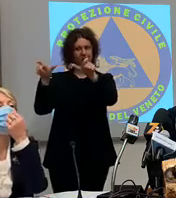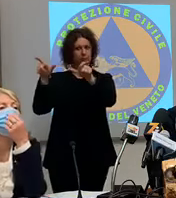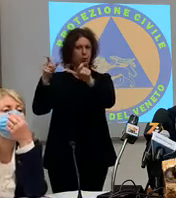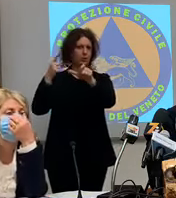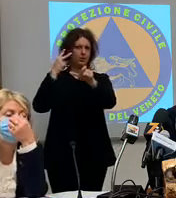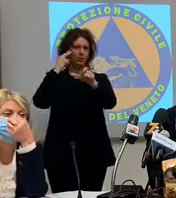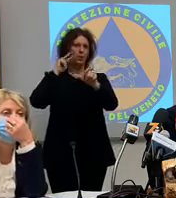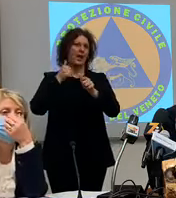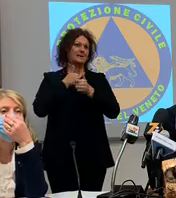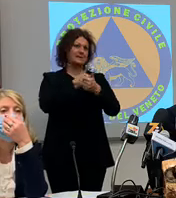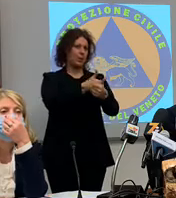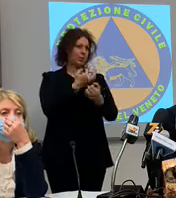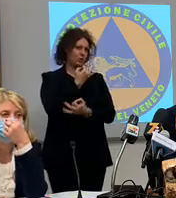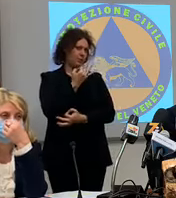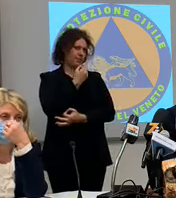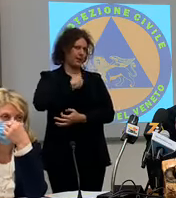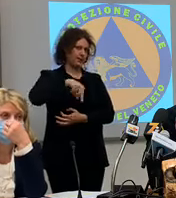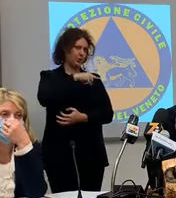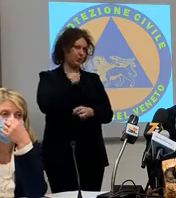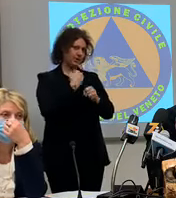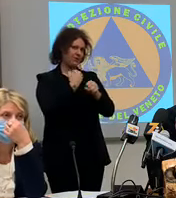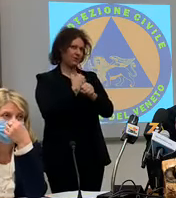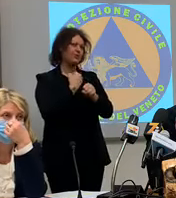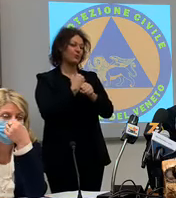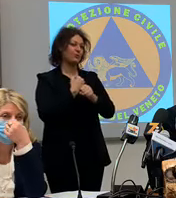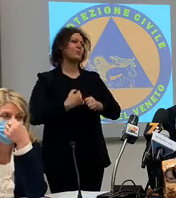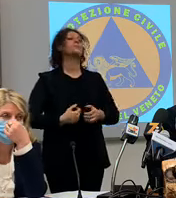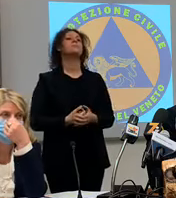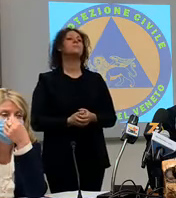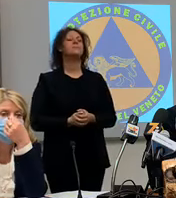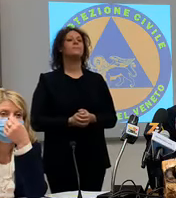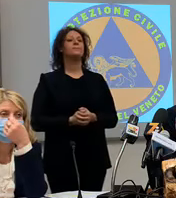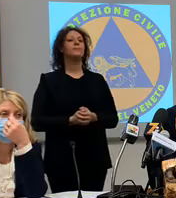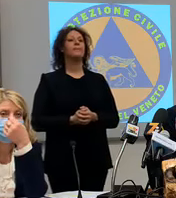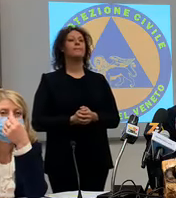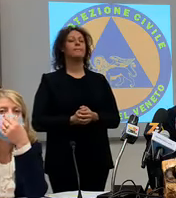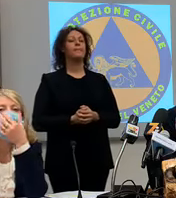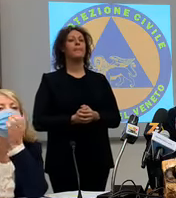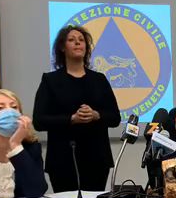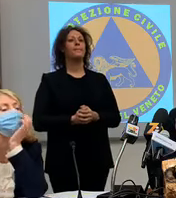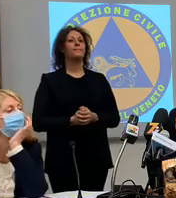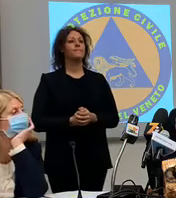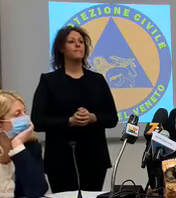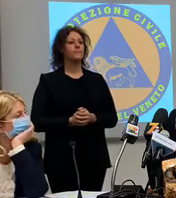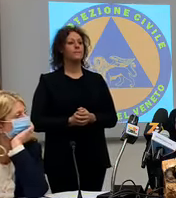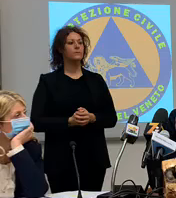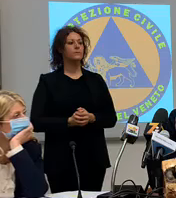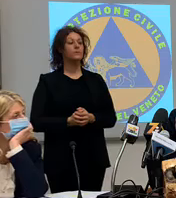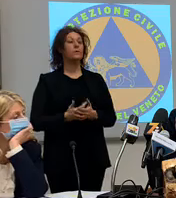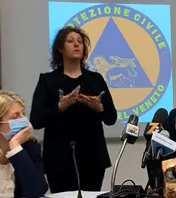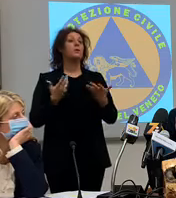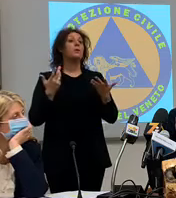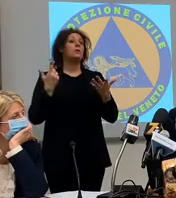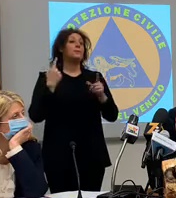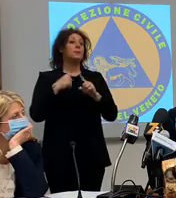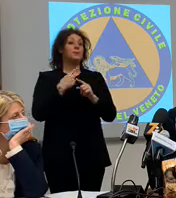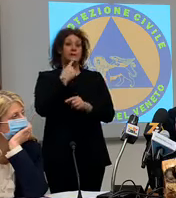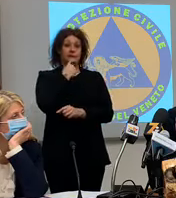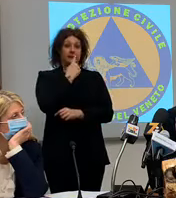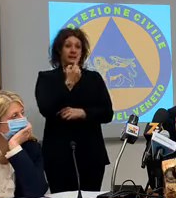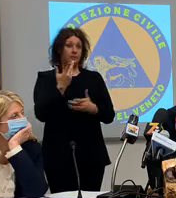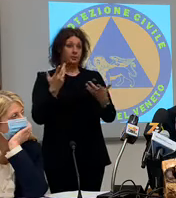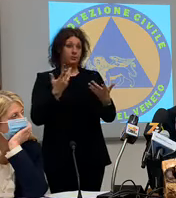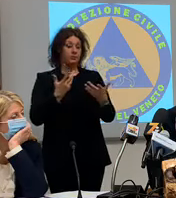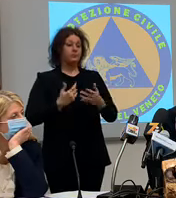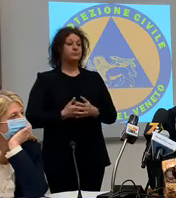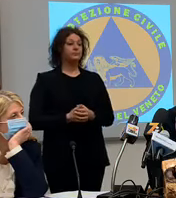opera dall'altro c'è da dire una cosa che è innegabile intanto non penso che il governo si polarizza su